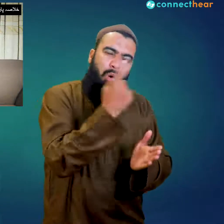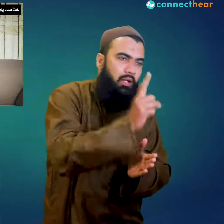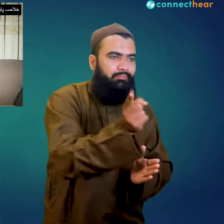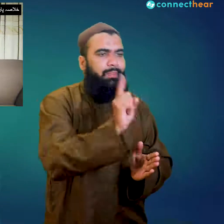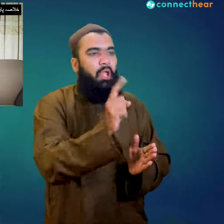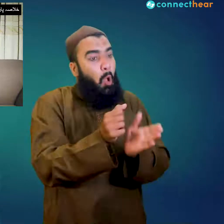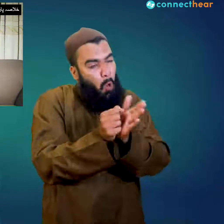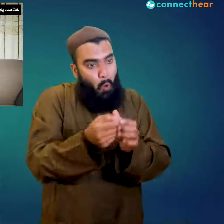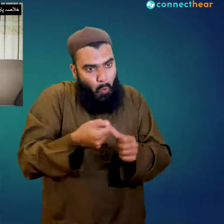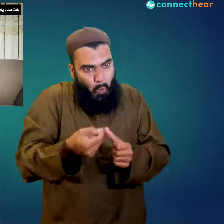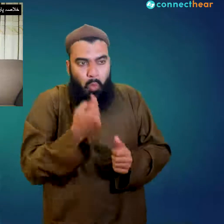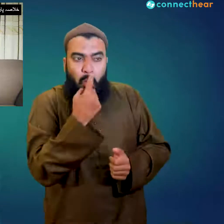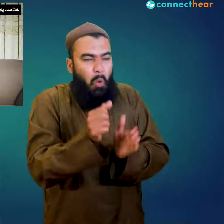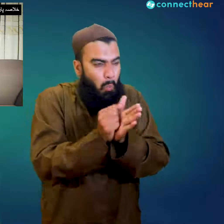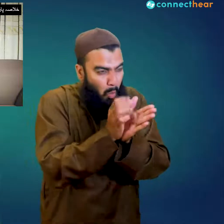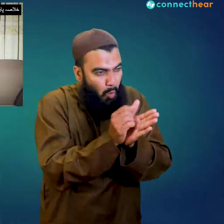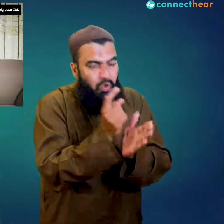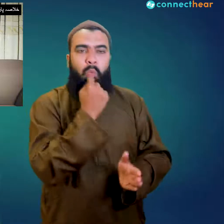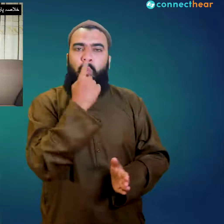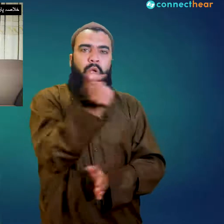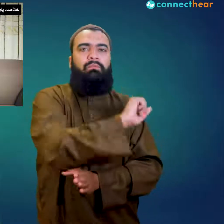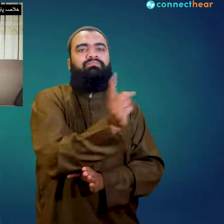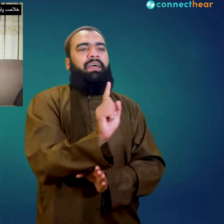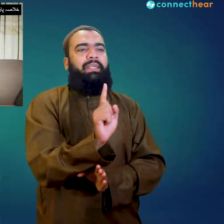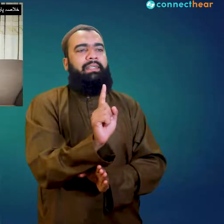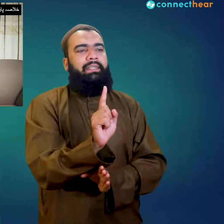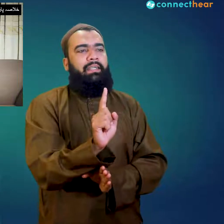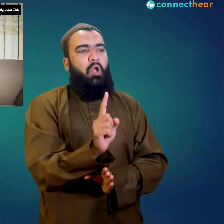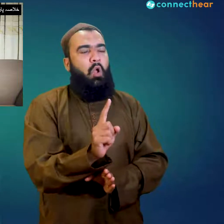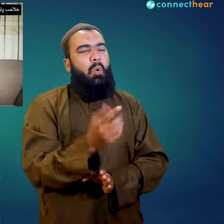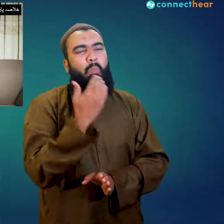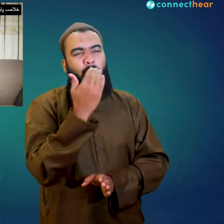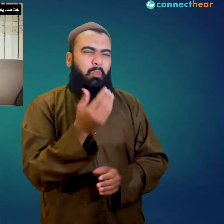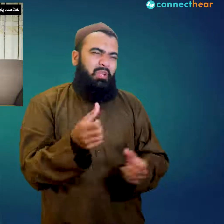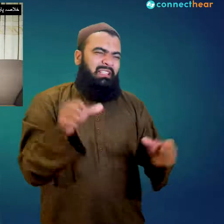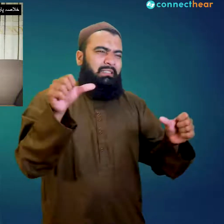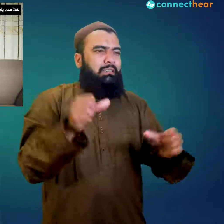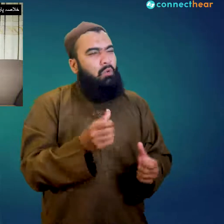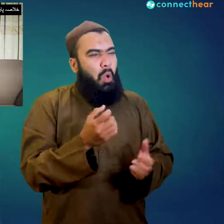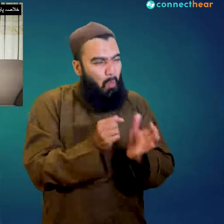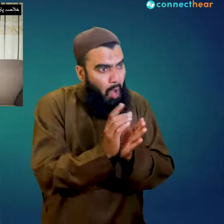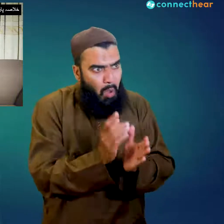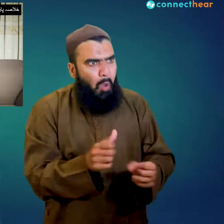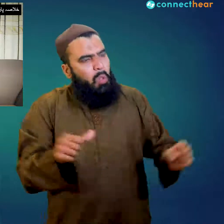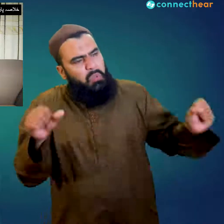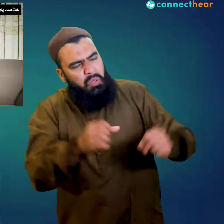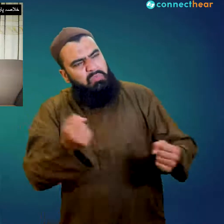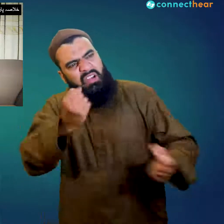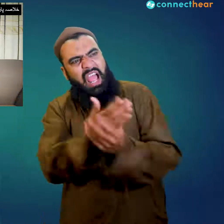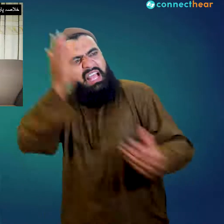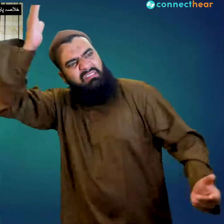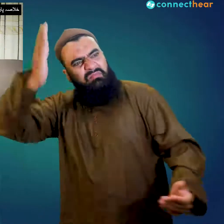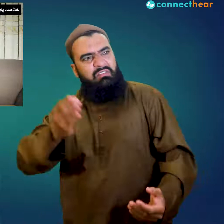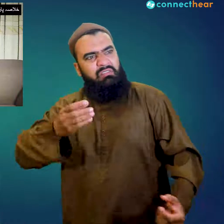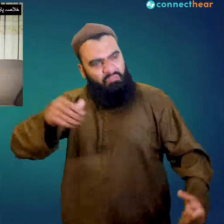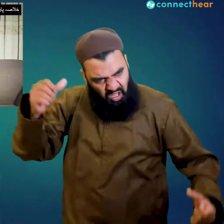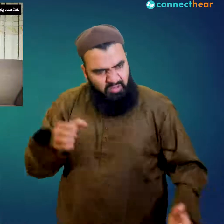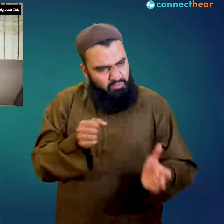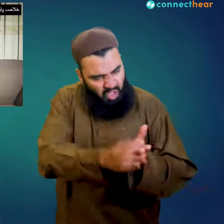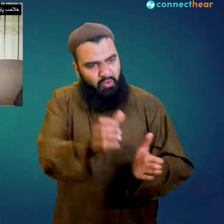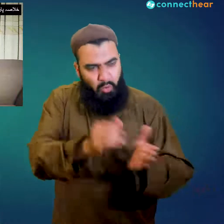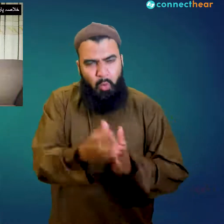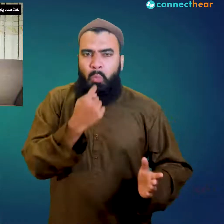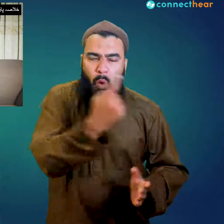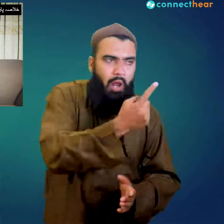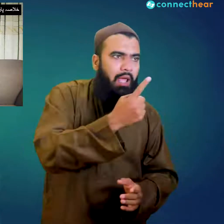لیکن فرمایا کہ مہر کو زور زبردستی معاف کرانا، جبراً اس کو معاف کرا کر اور نہ دینا، یہ